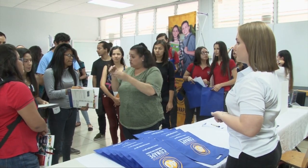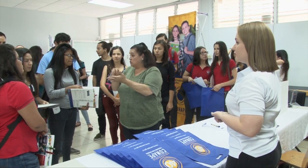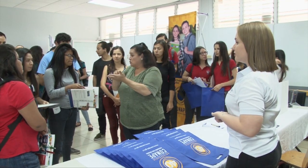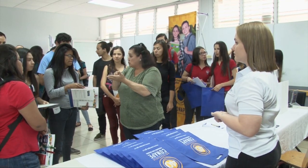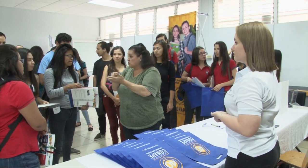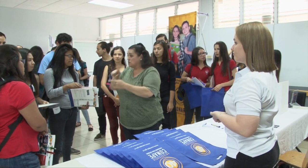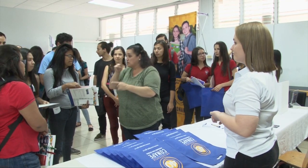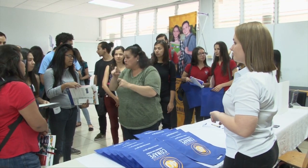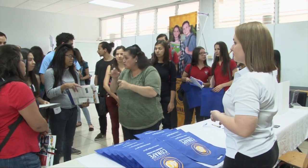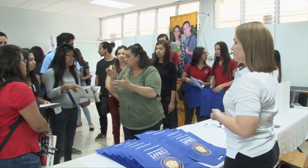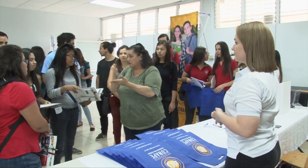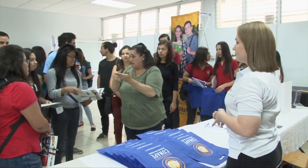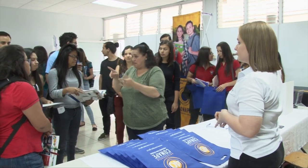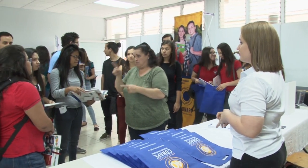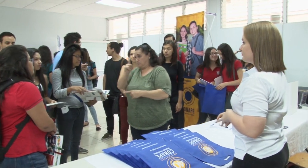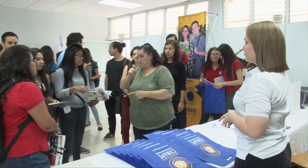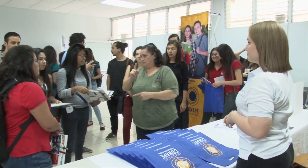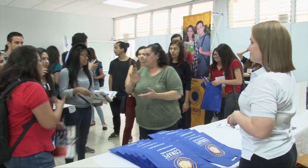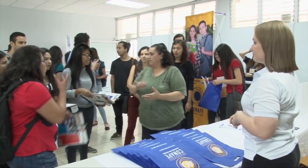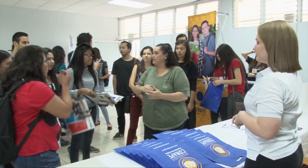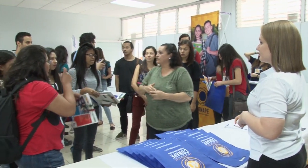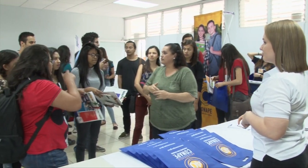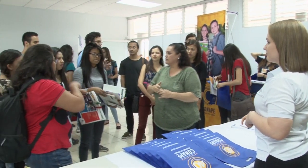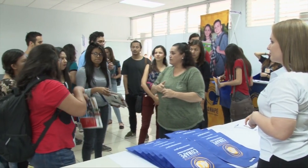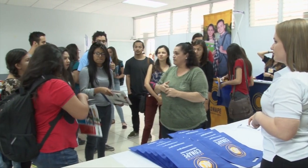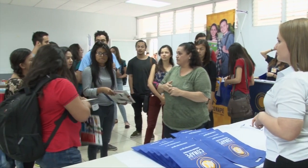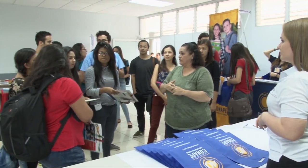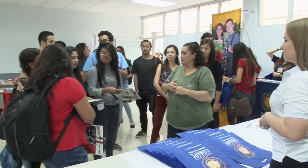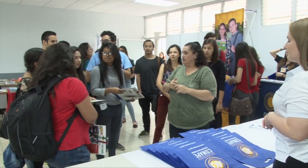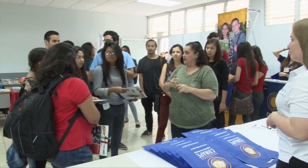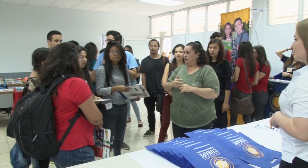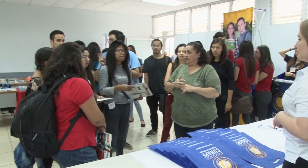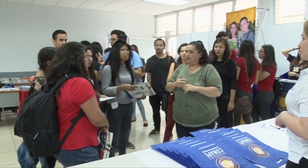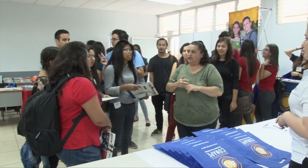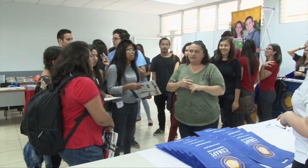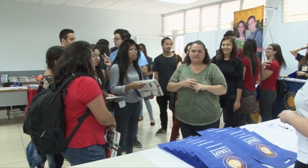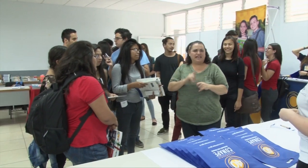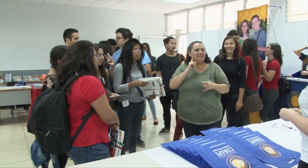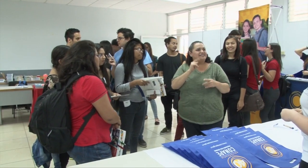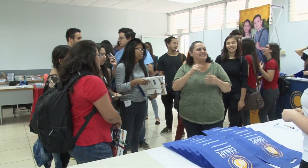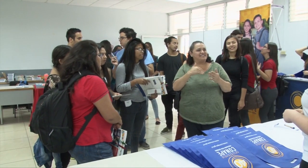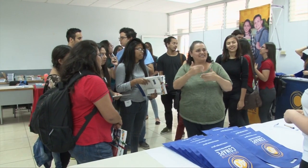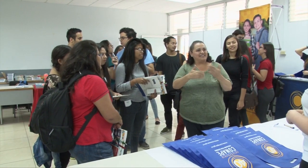que promueven el acceso y el derecho a la educación superior de todas las personas